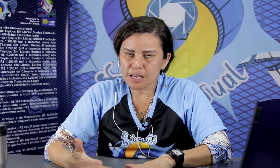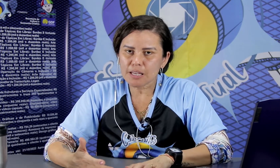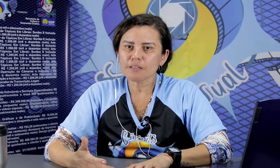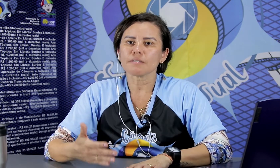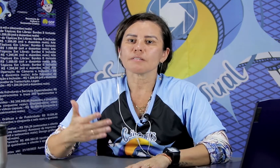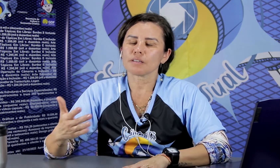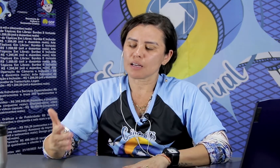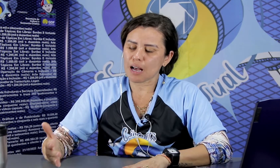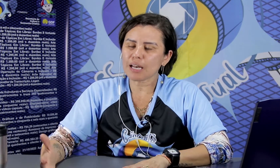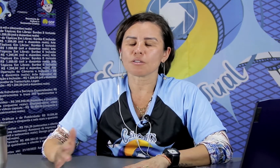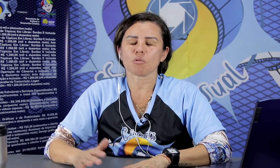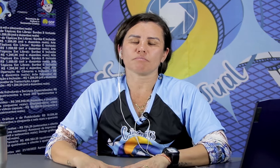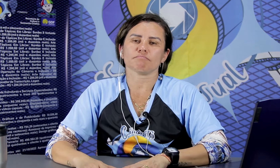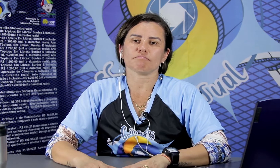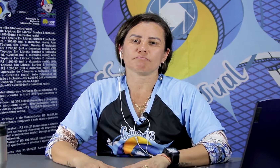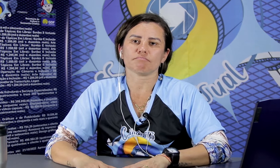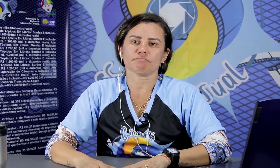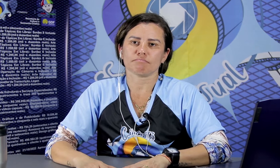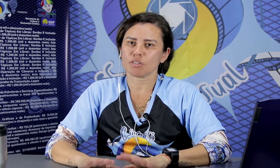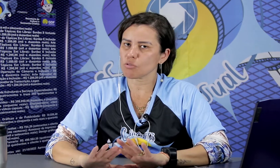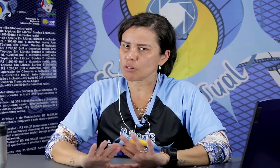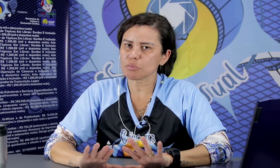Sem a língua. Isso não é possível.